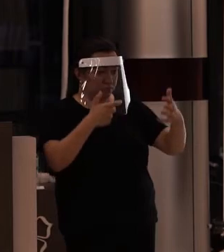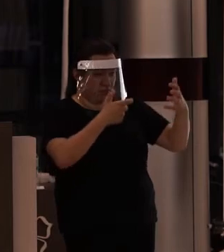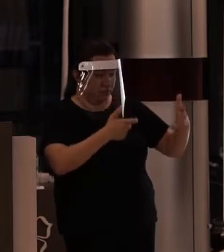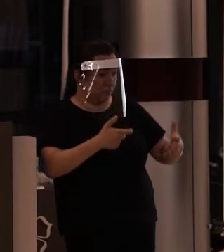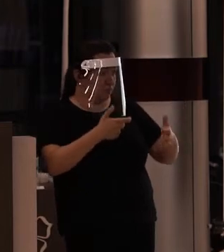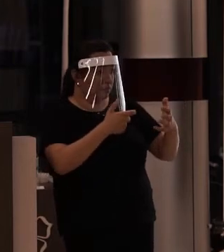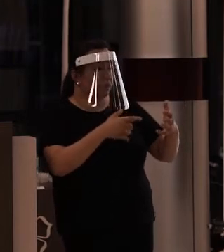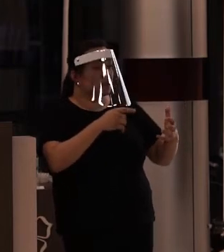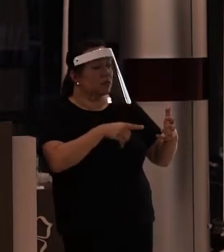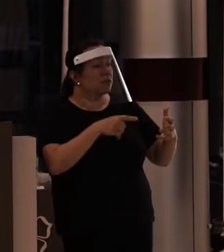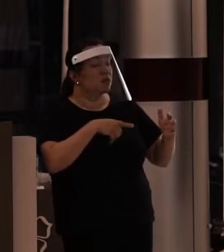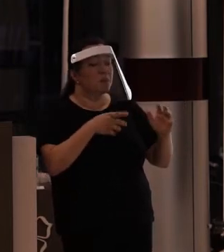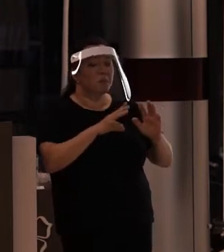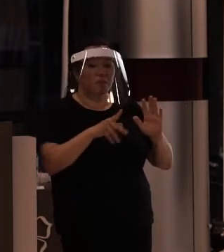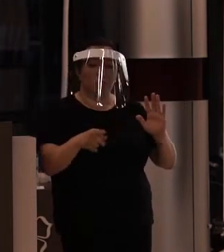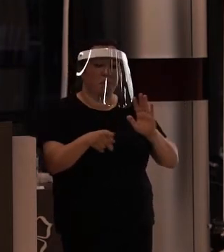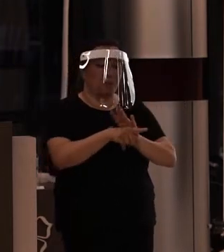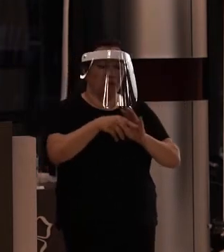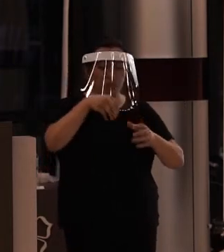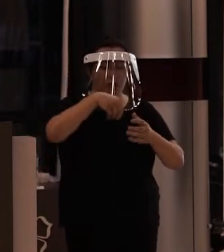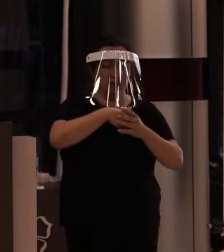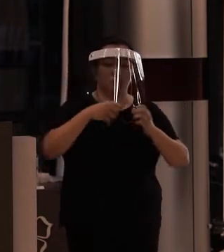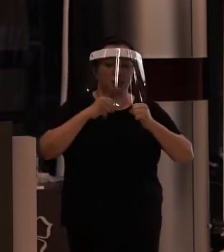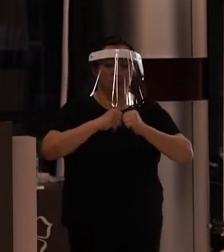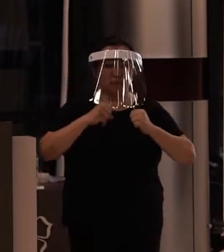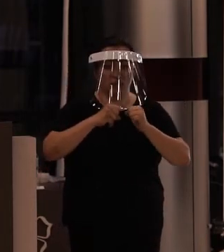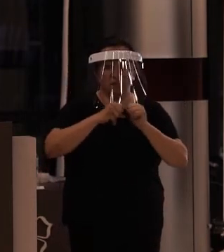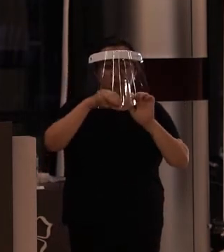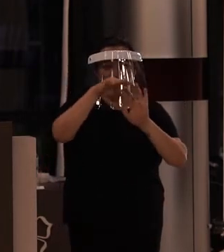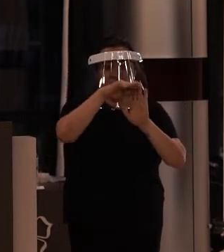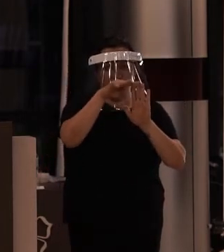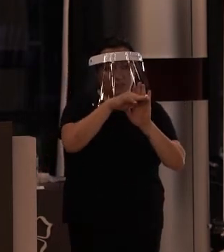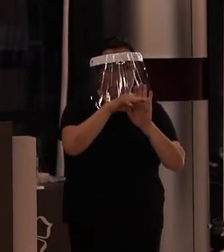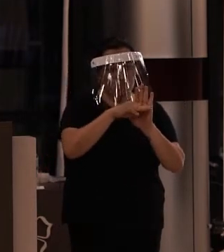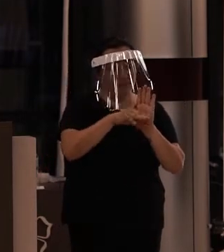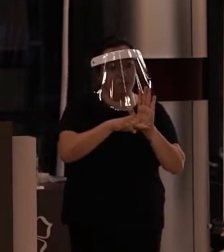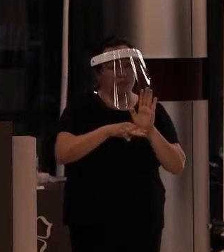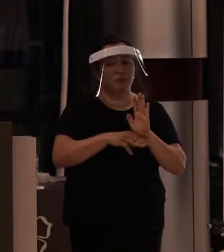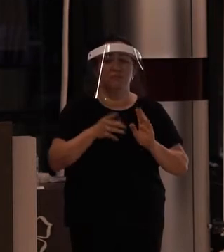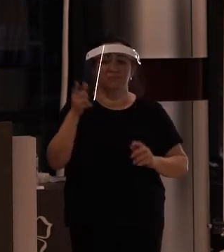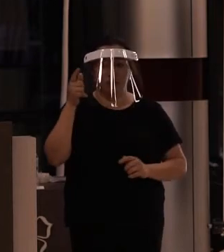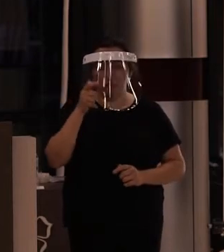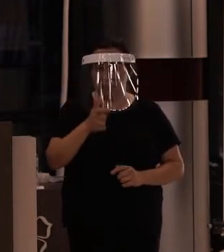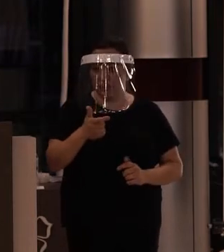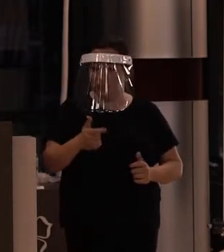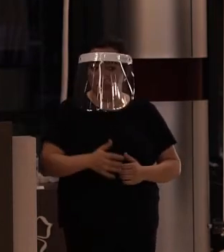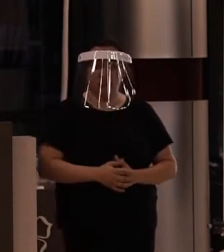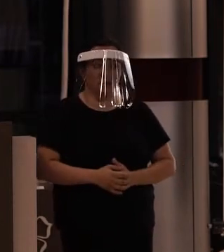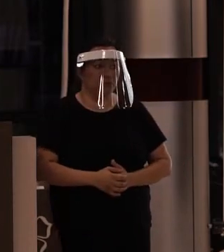própria lista dela de todas as emissividades, então bacana demais.